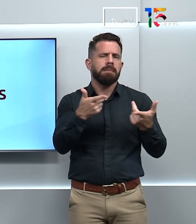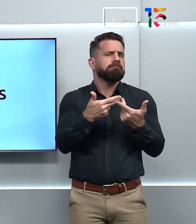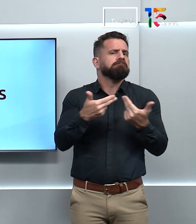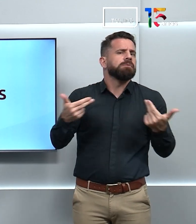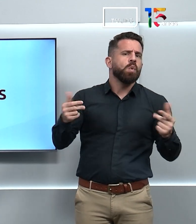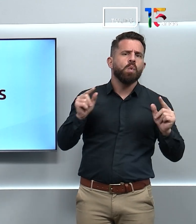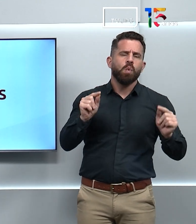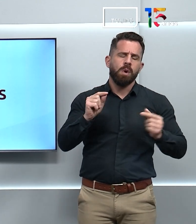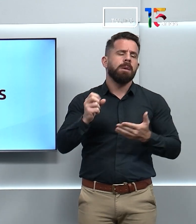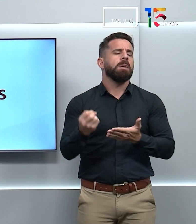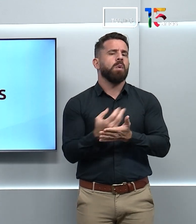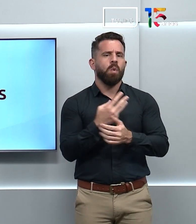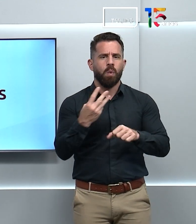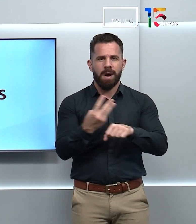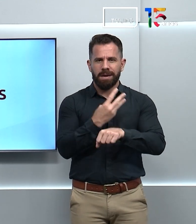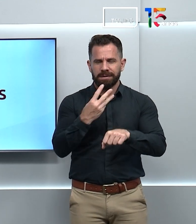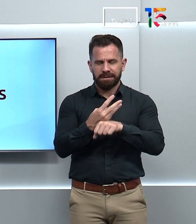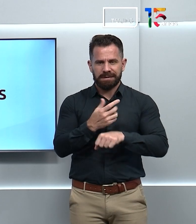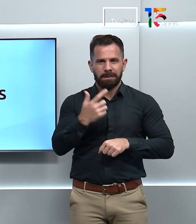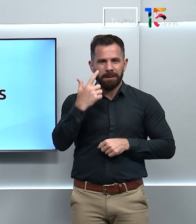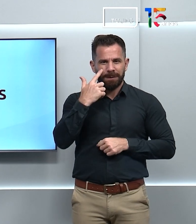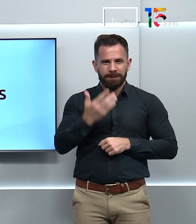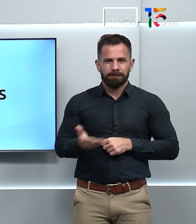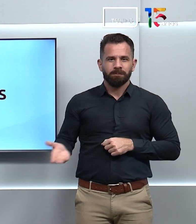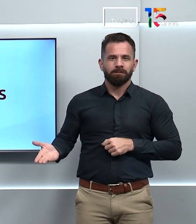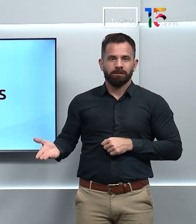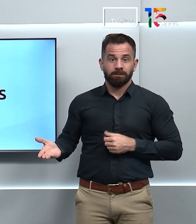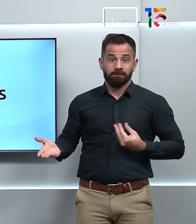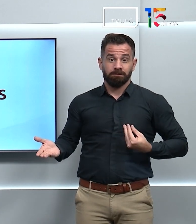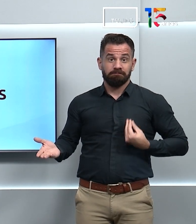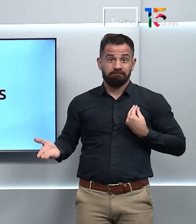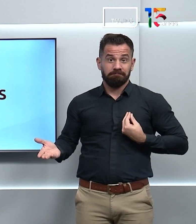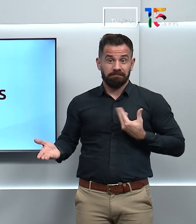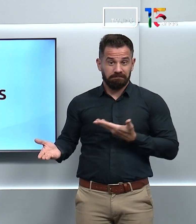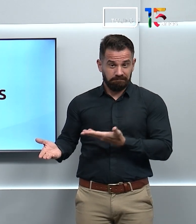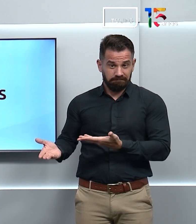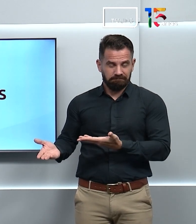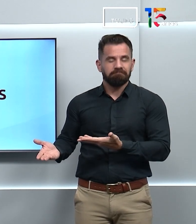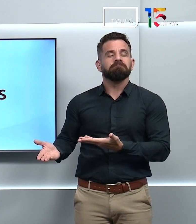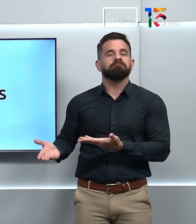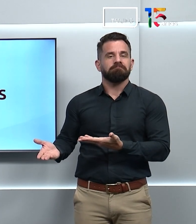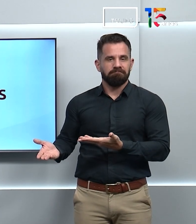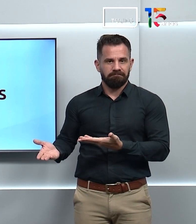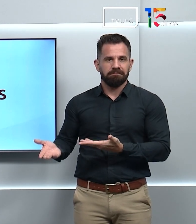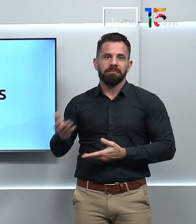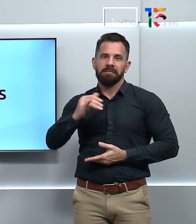entre em contato pelo nosso WhatsApp, que aparece aqui na tela. É o